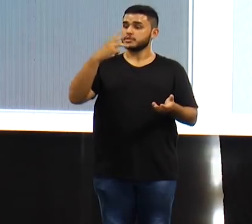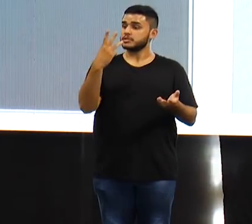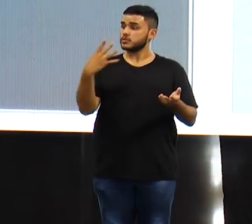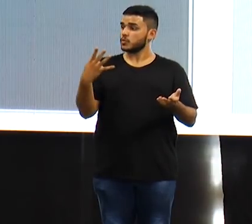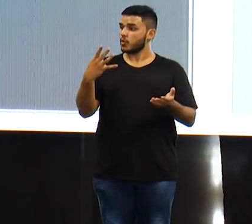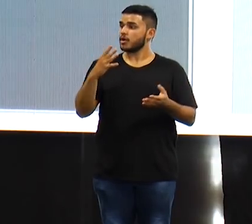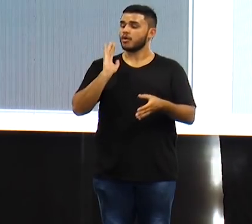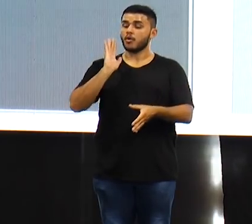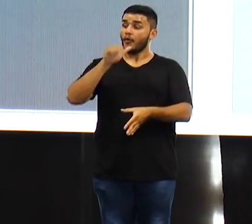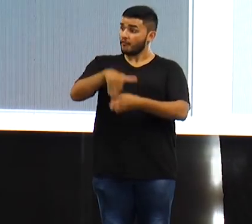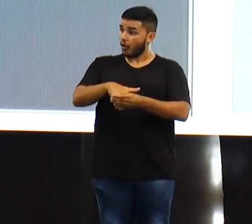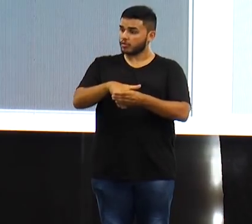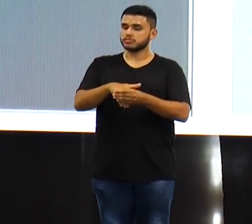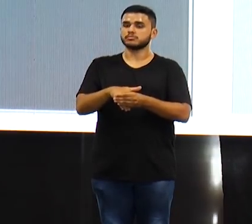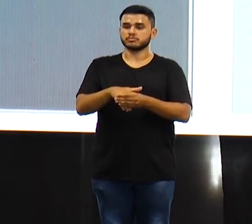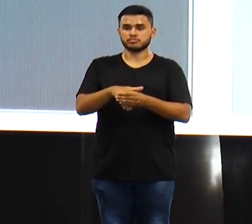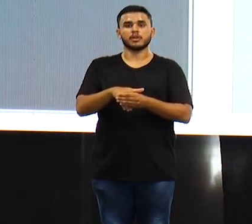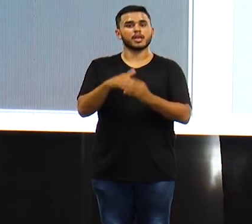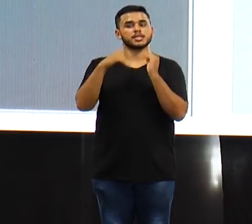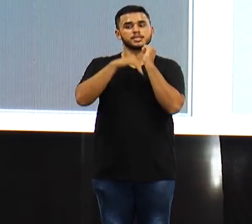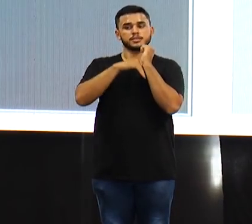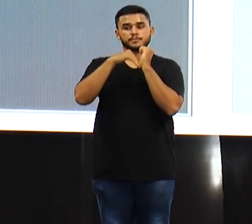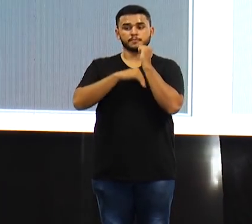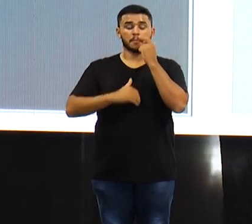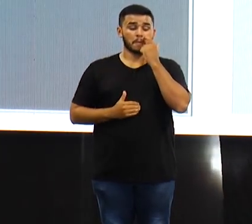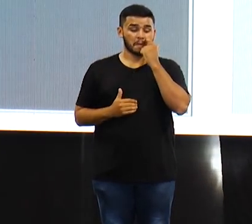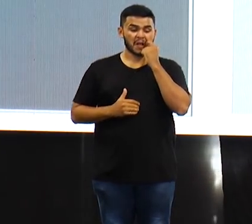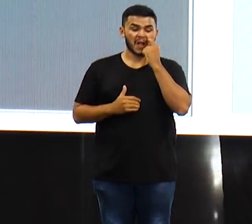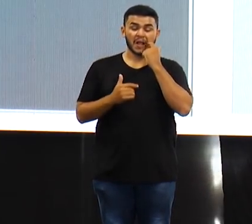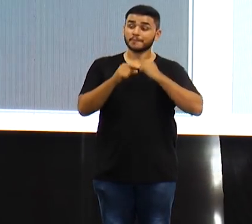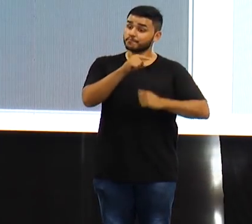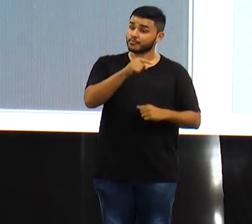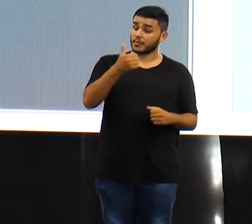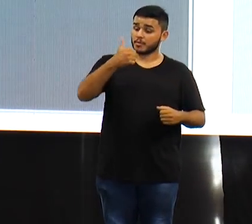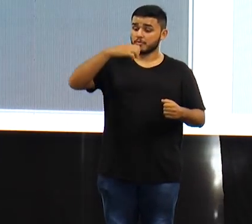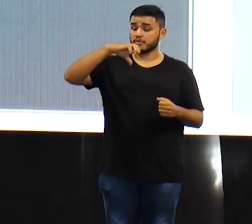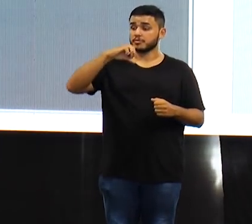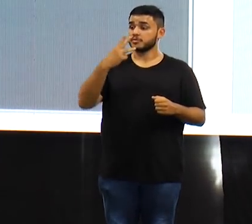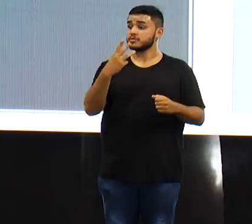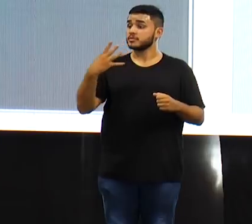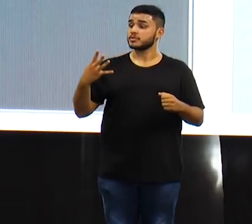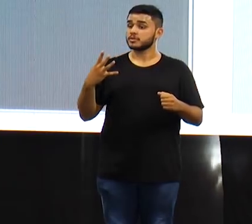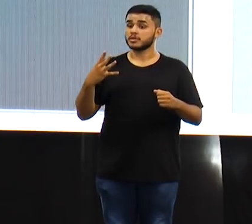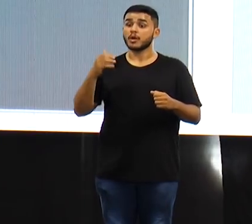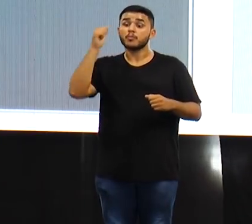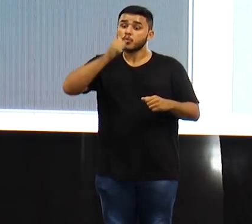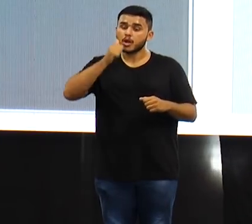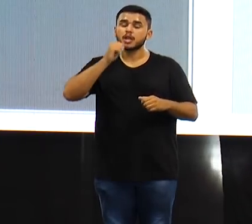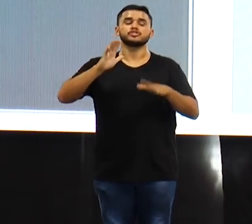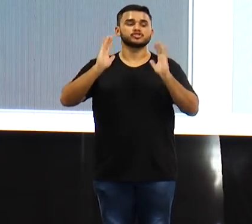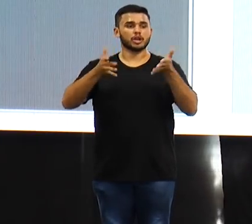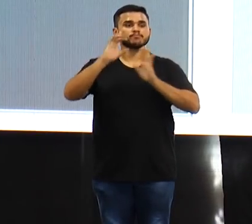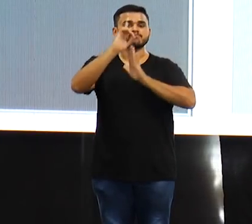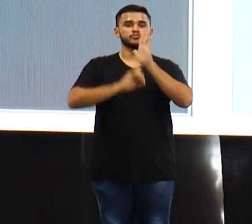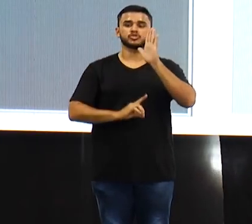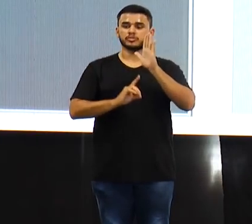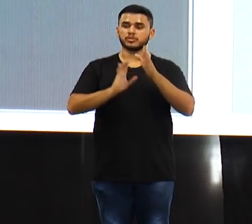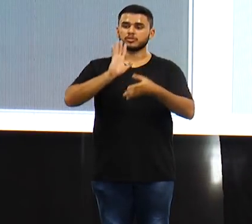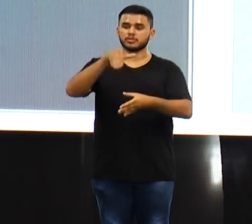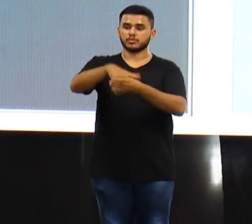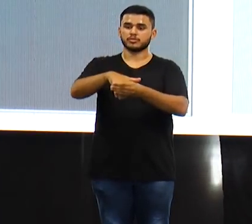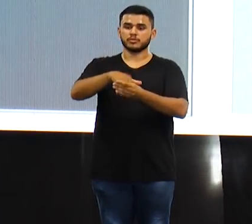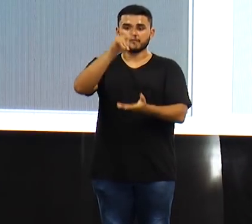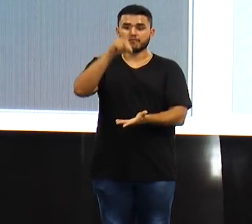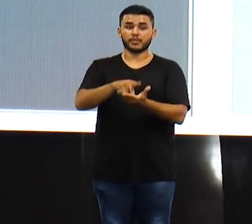tivessem o direito de voto em 32, 34 eu tenho constitucionalmente o direito de